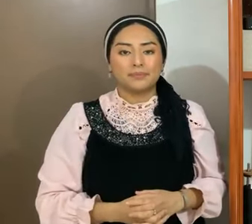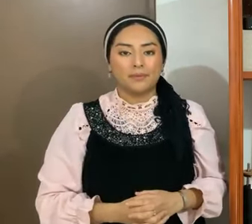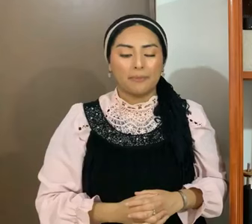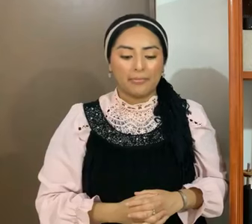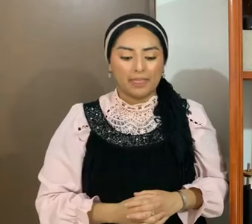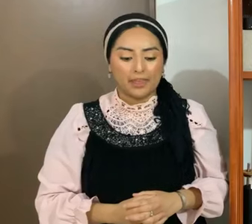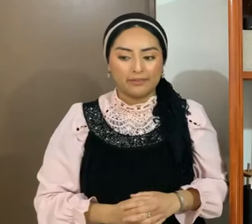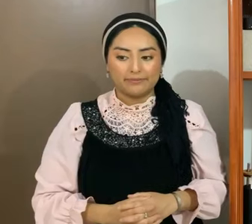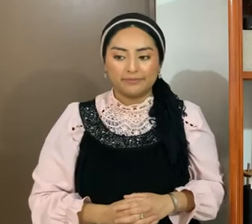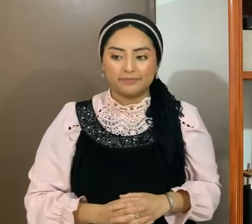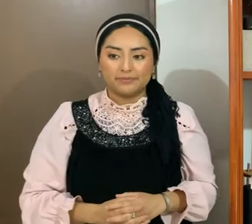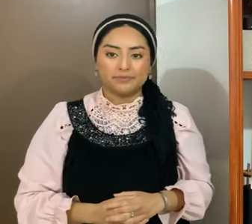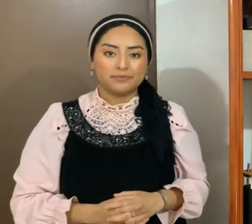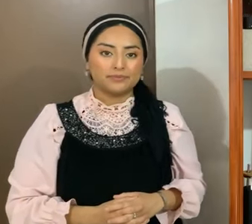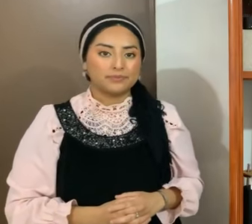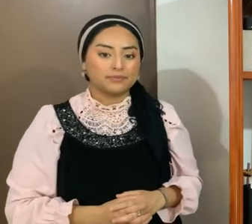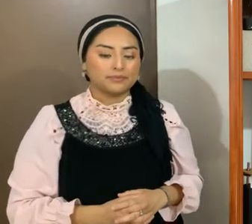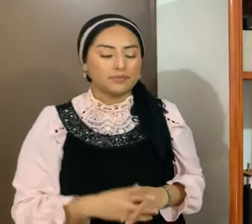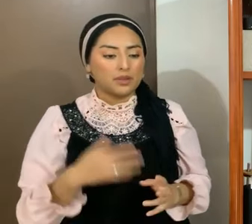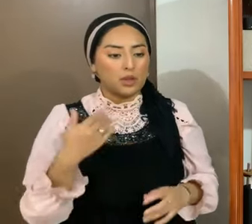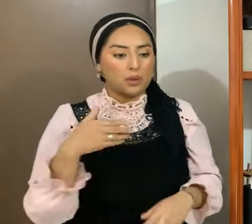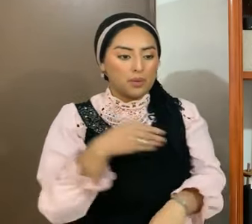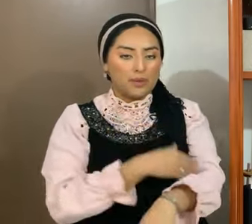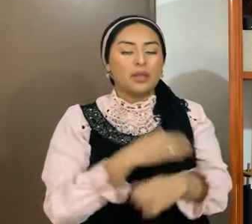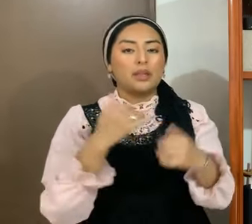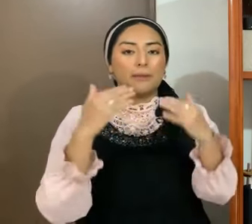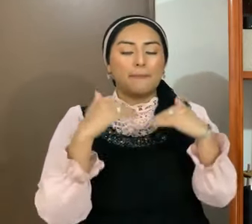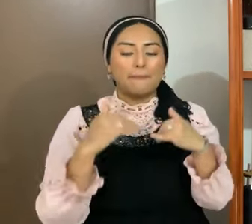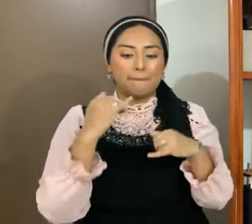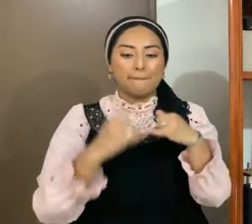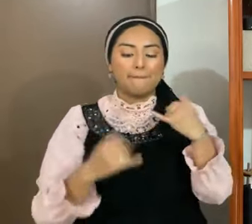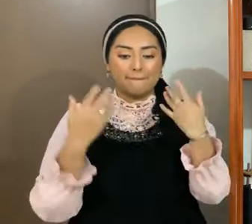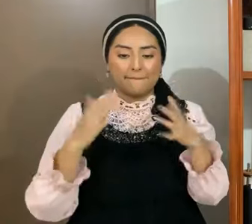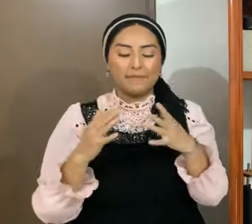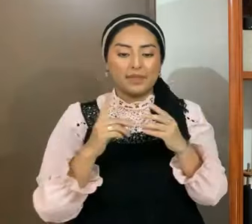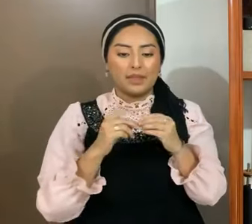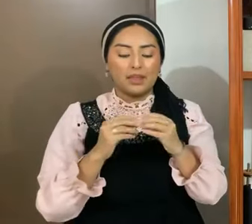está diciendo el Eterno. Está tremendo. Ahora, vamos a terminar.